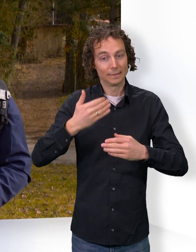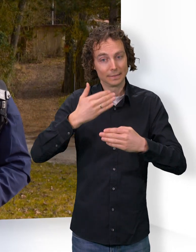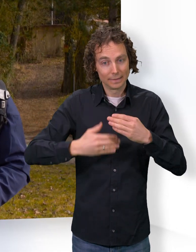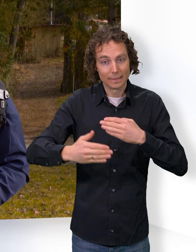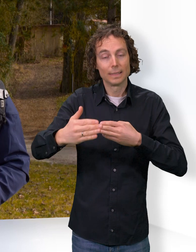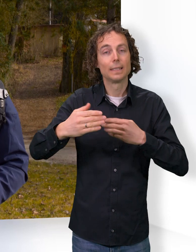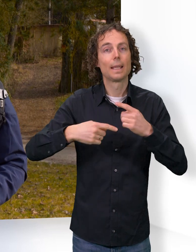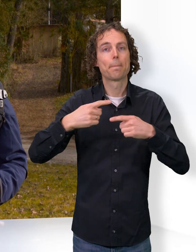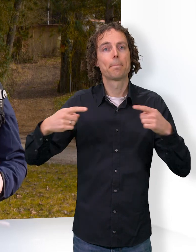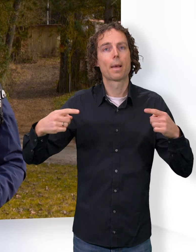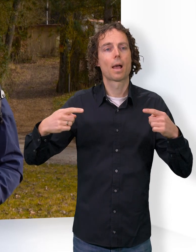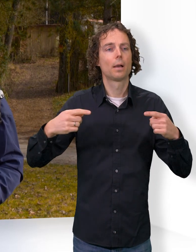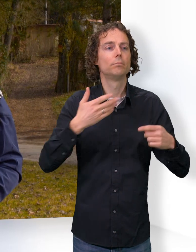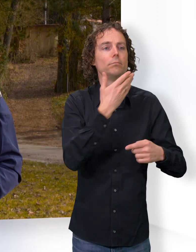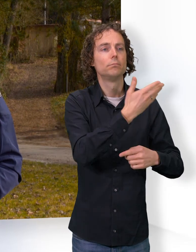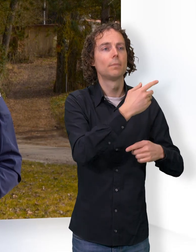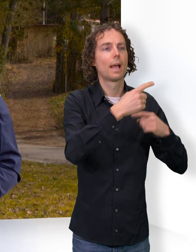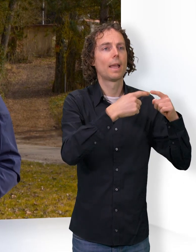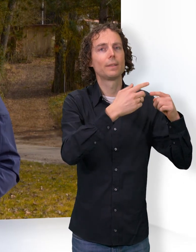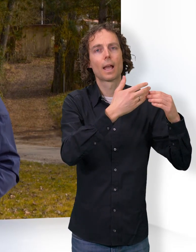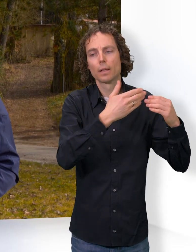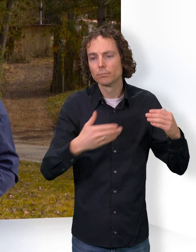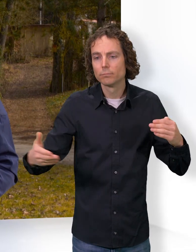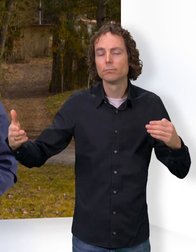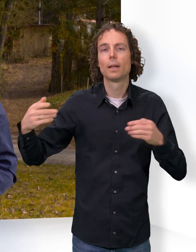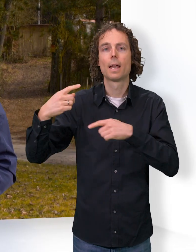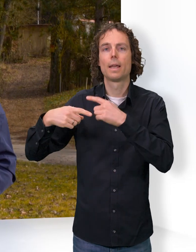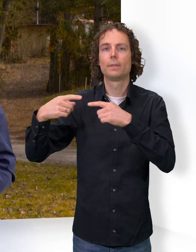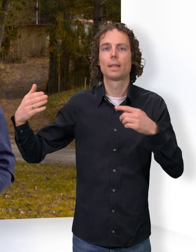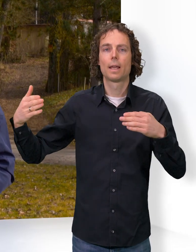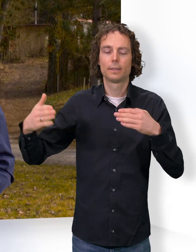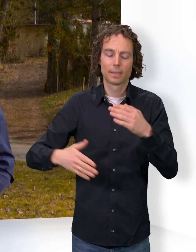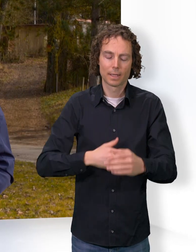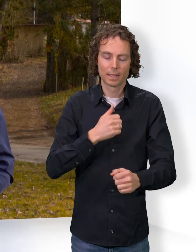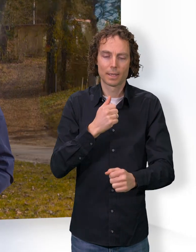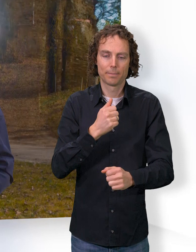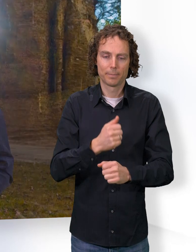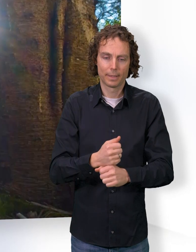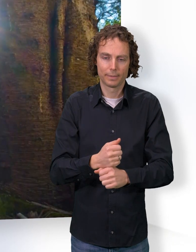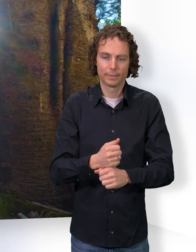immer da und von Ewigkeit zu Ewigkeit. Amen.